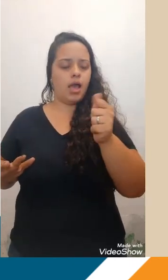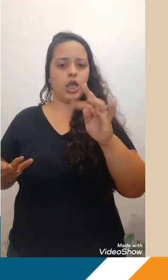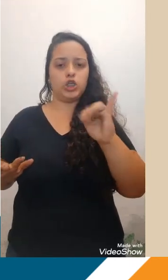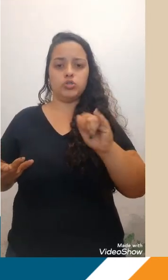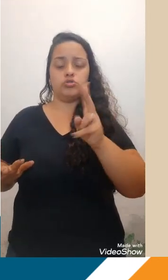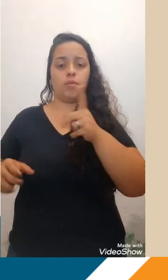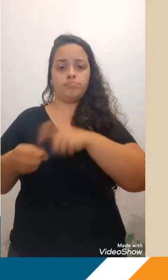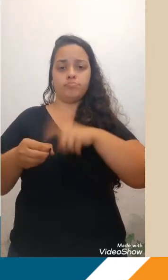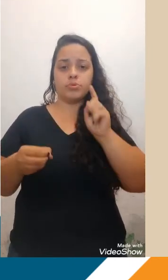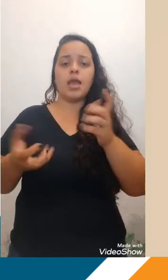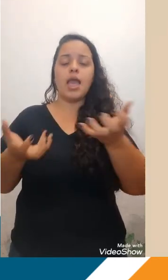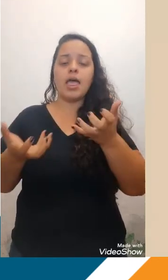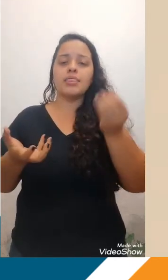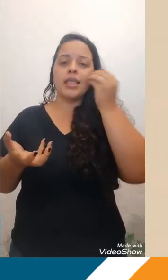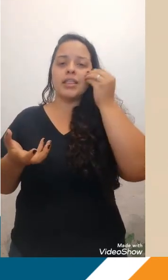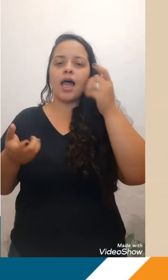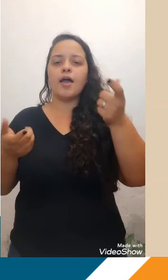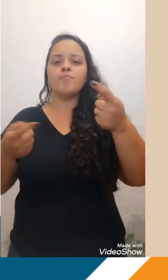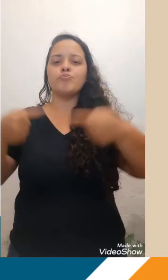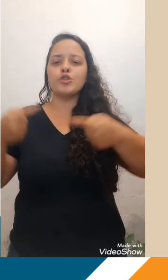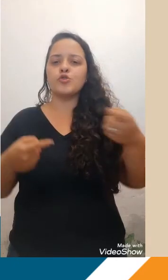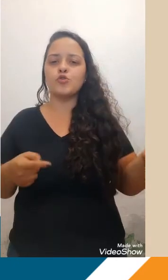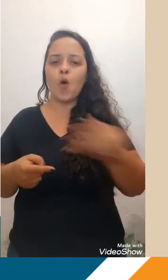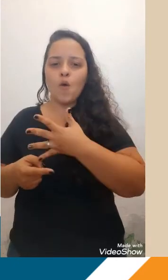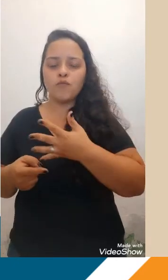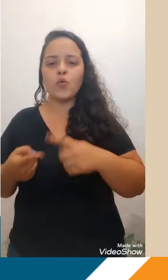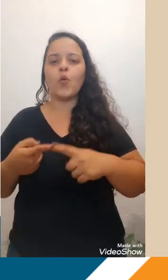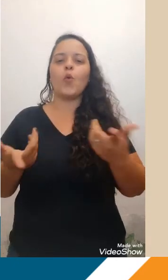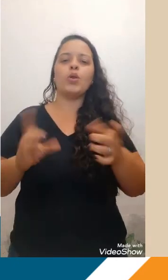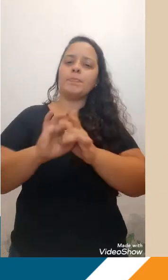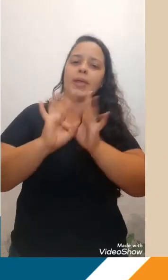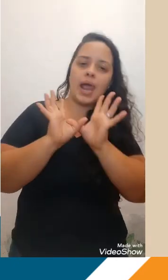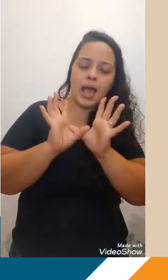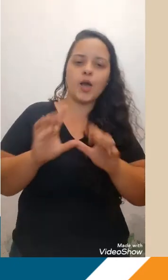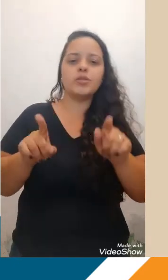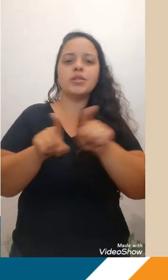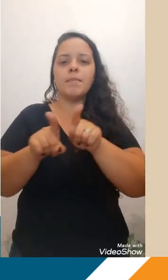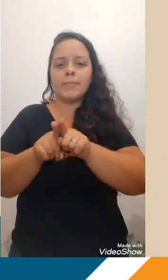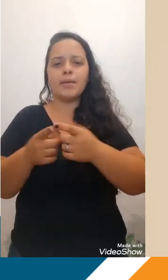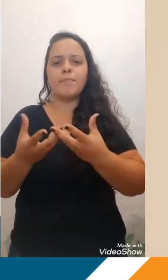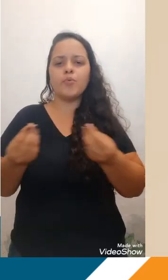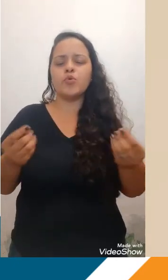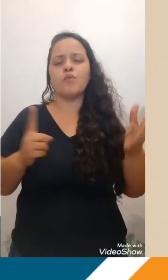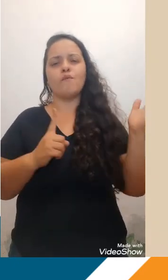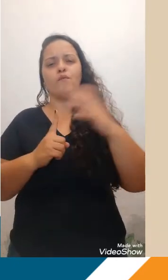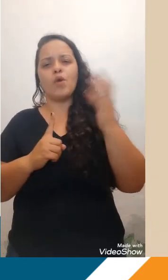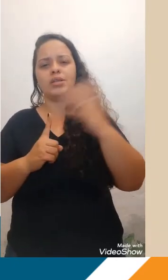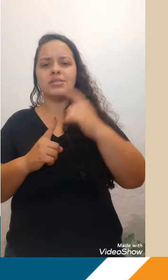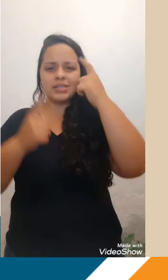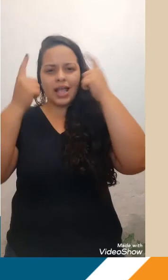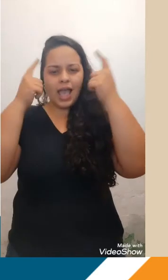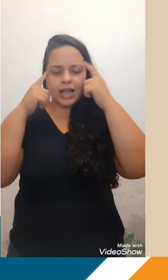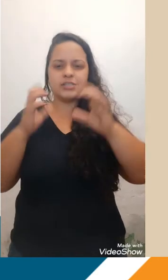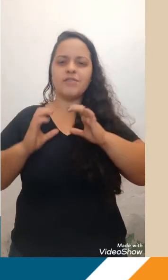independente, queriam promover um novo estilo de política, guiado por princípios liberais e ainda muito influenciados pelas